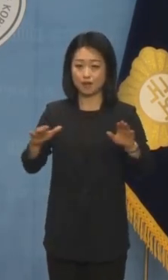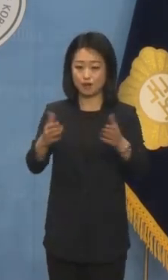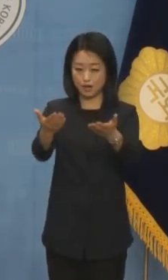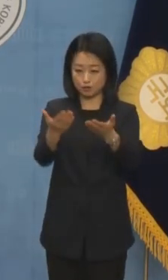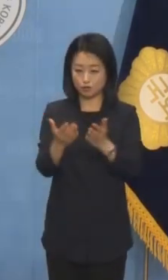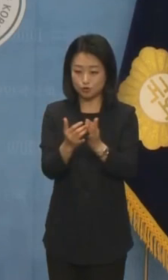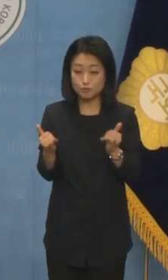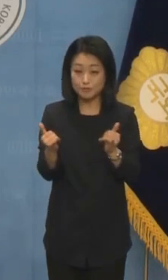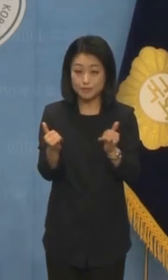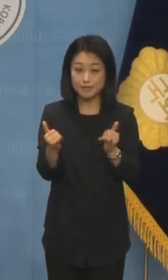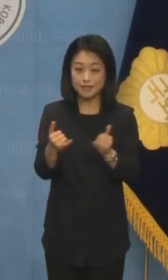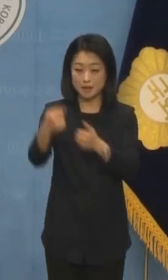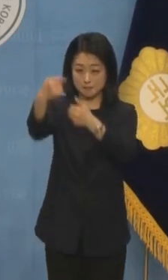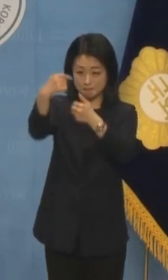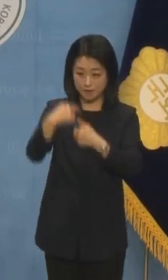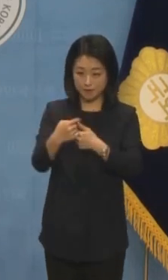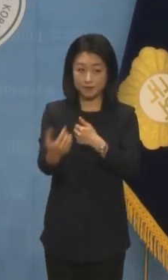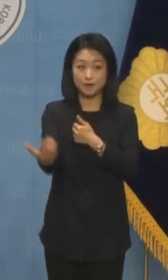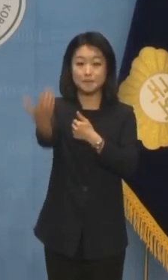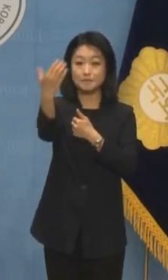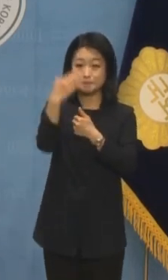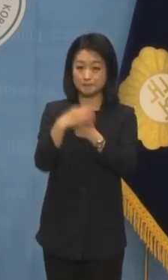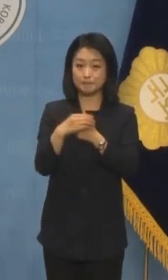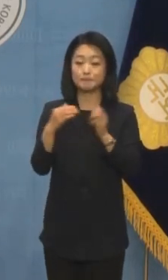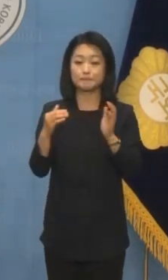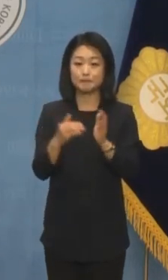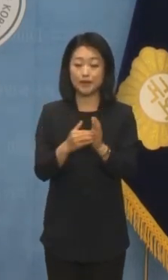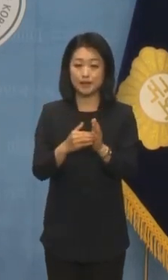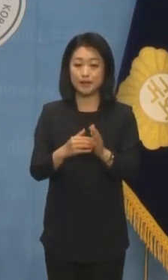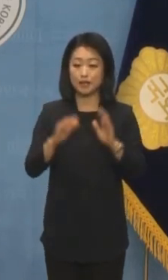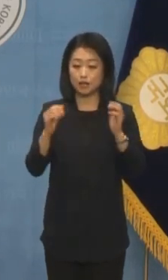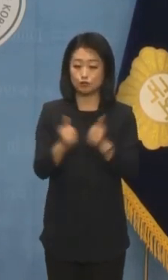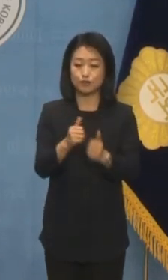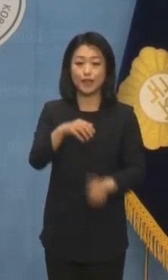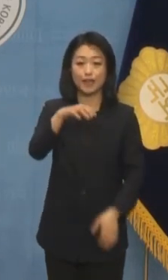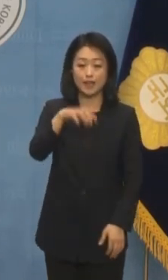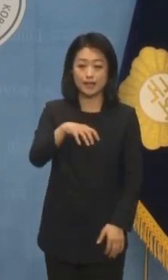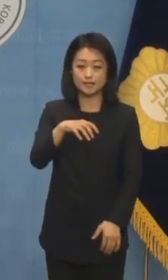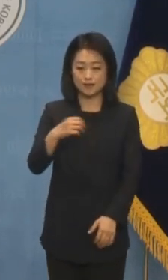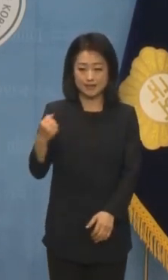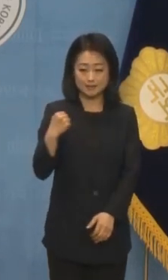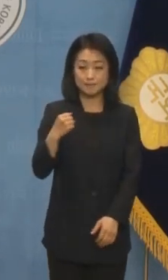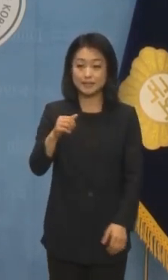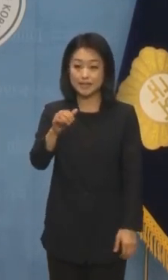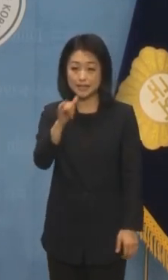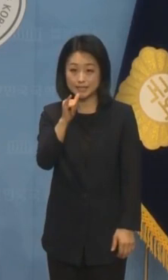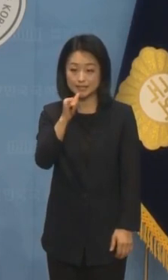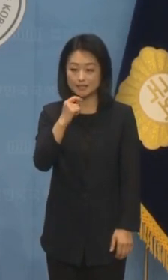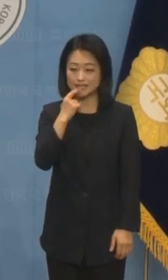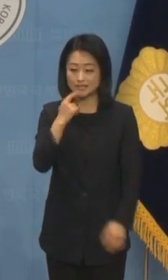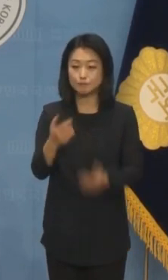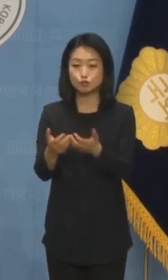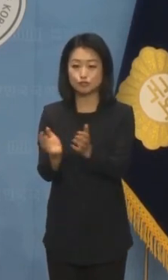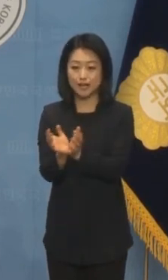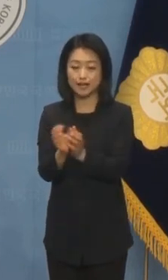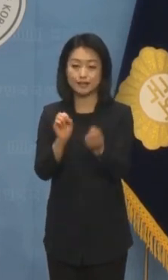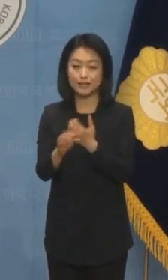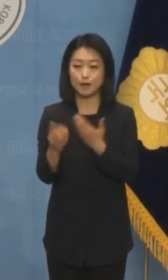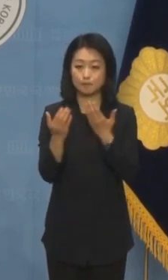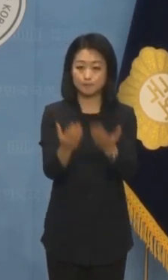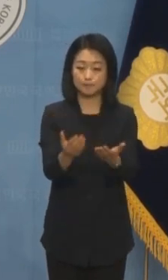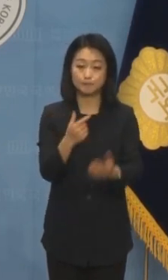존엄한 국민의 명령입니다. 이제 국회에서 힘을 가진 우리가 답해야